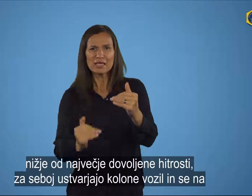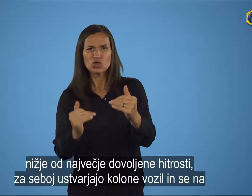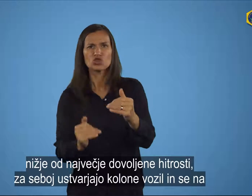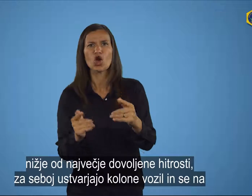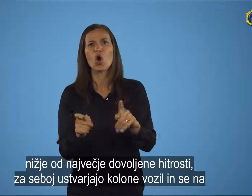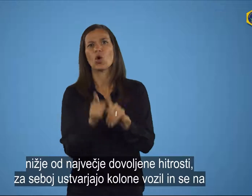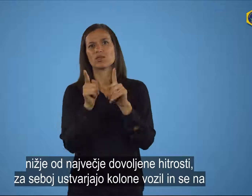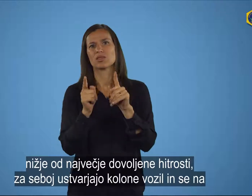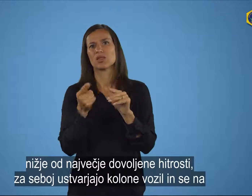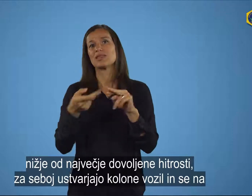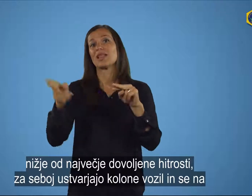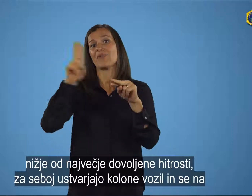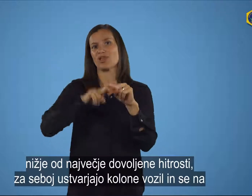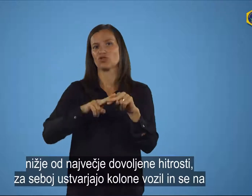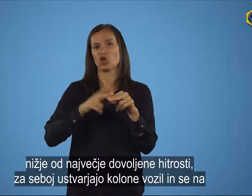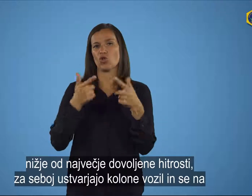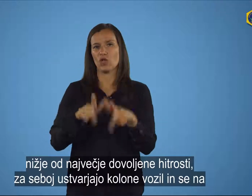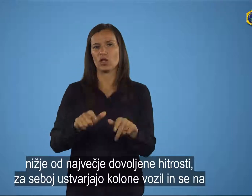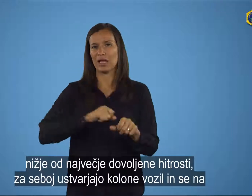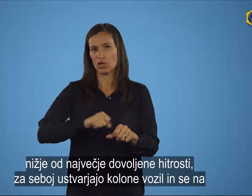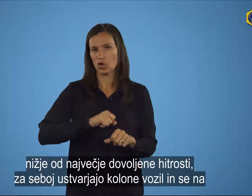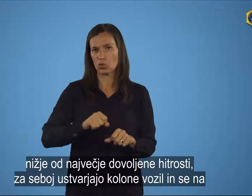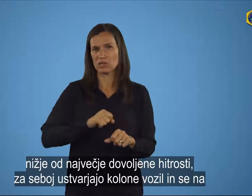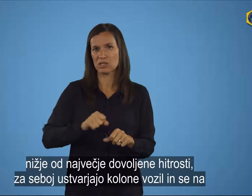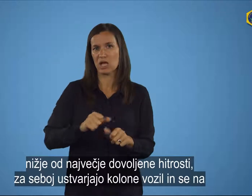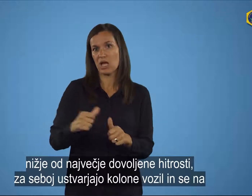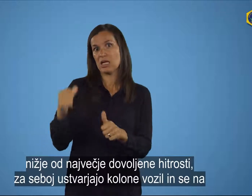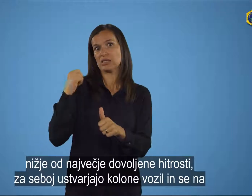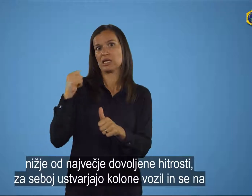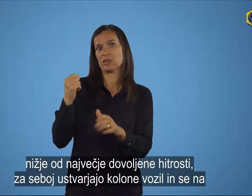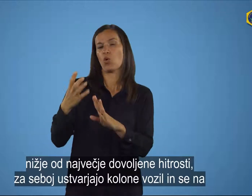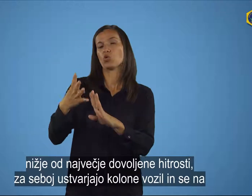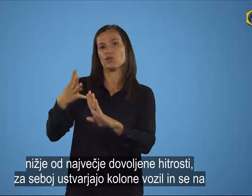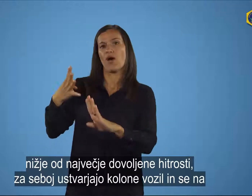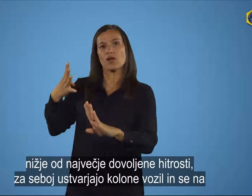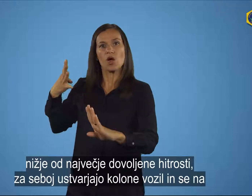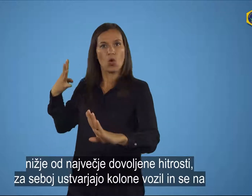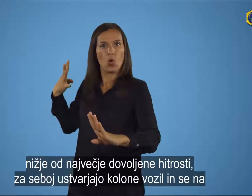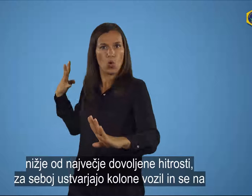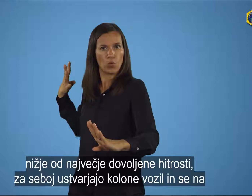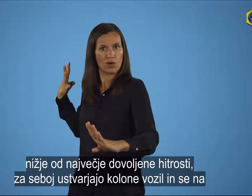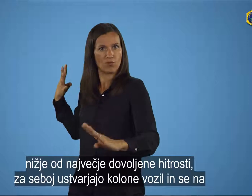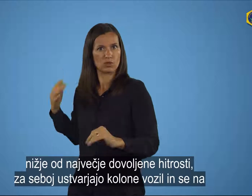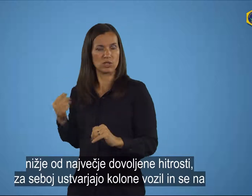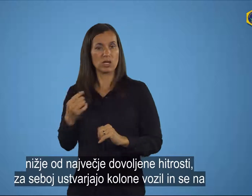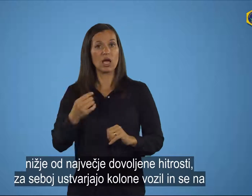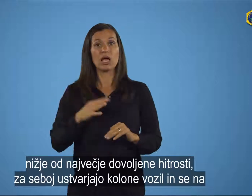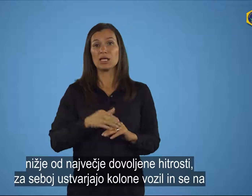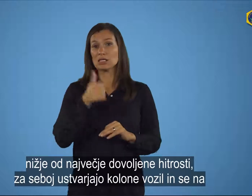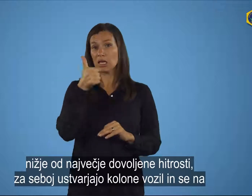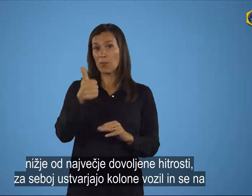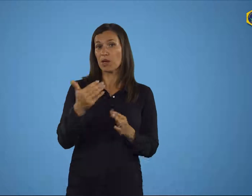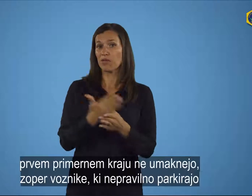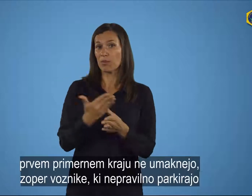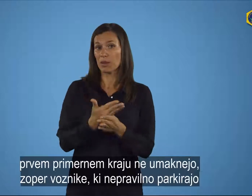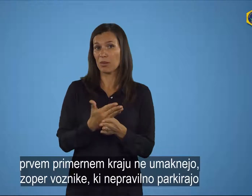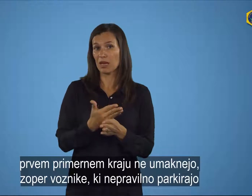seboj ustvarjajo kolone vozil in se na prvem primernem kraju ne umaknejo, zoper voznike, ki nepravilno